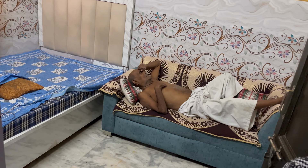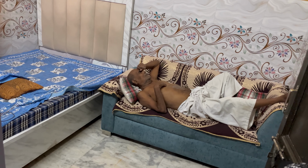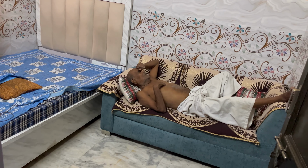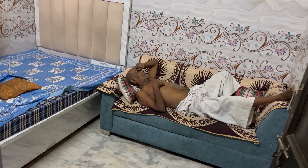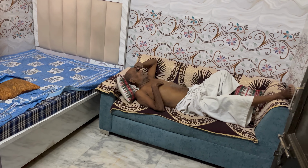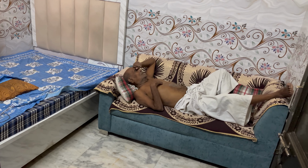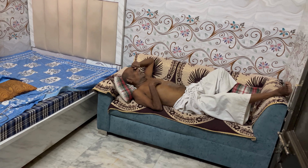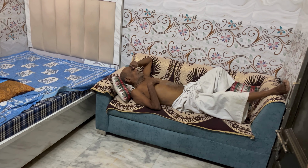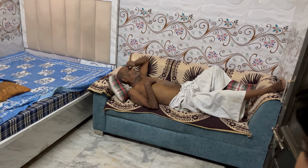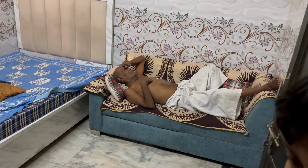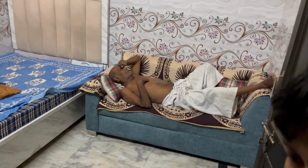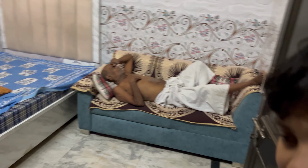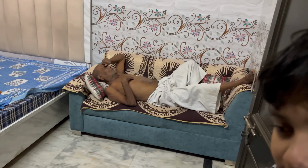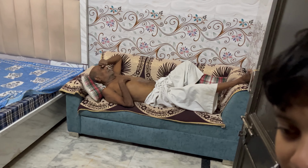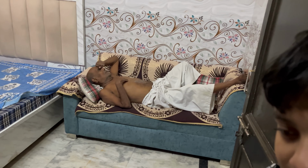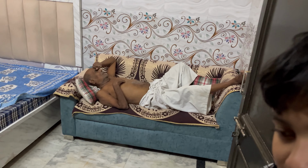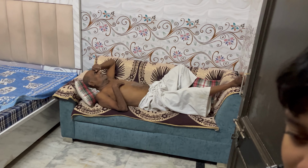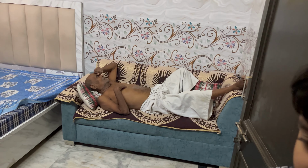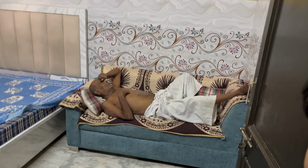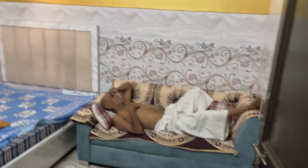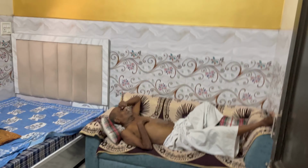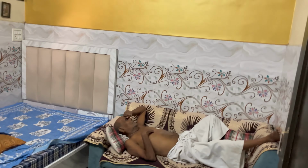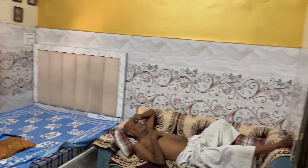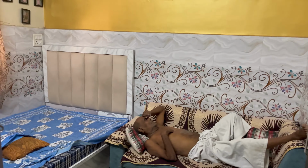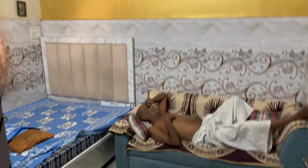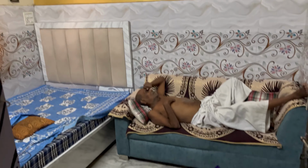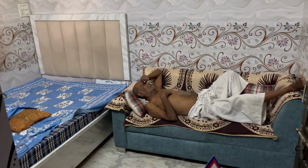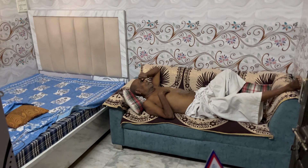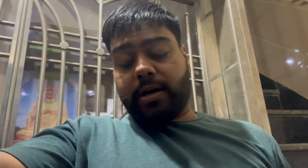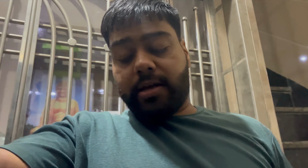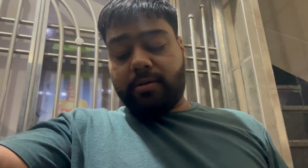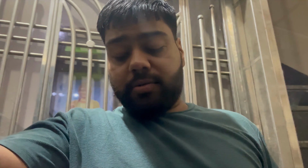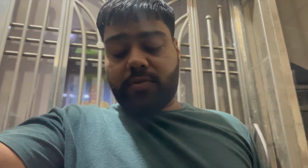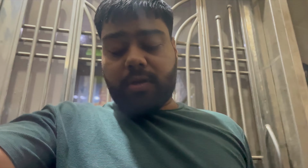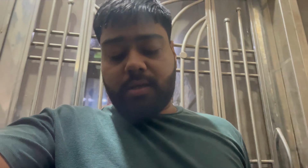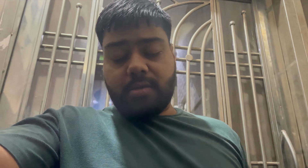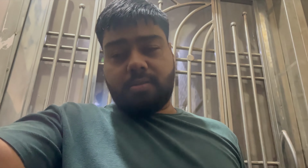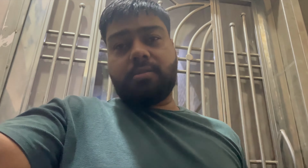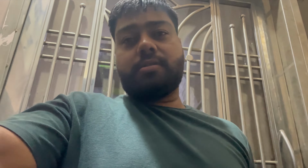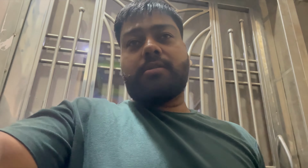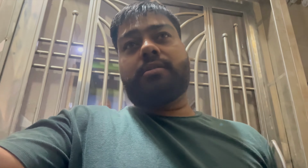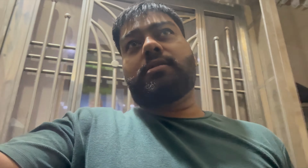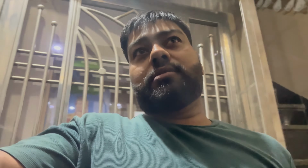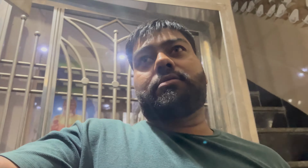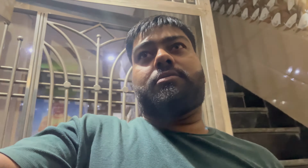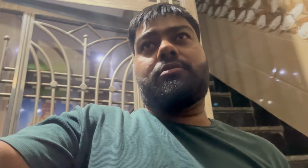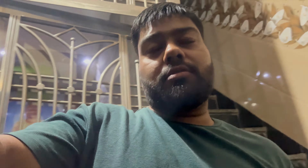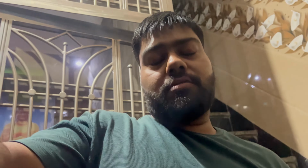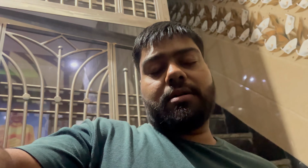चाचा चलो सोन दो भाई। चलो गया सो के, चलो भाई थोड़ा